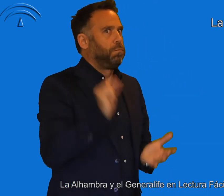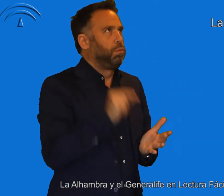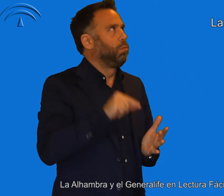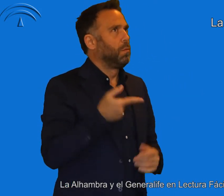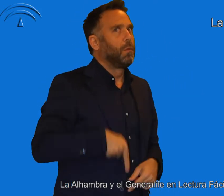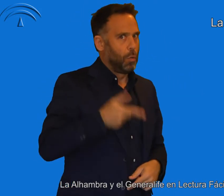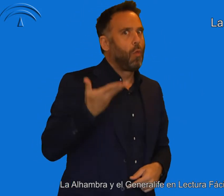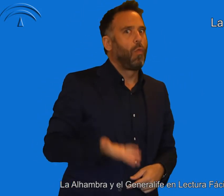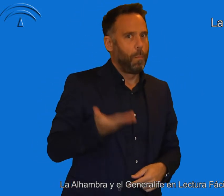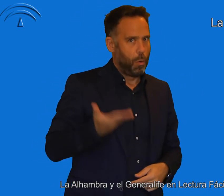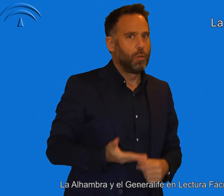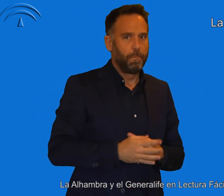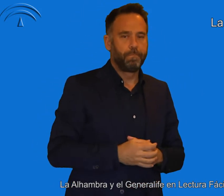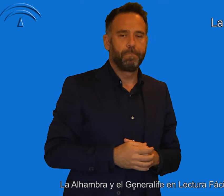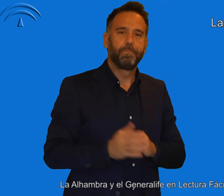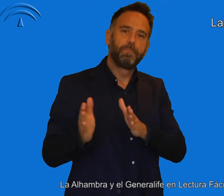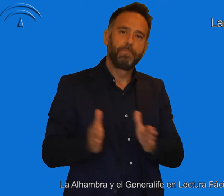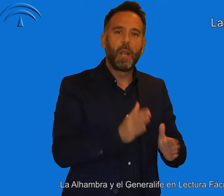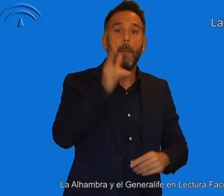el mensaje secreto del Salón del Trono.